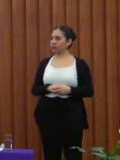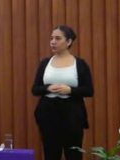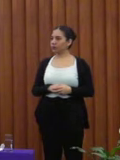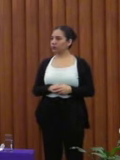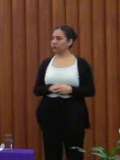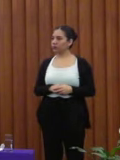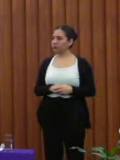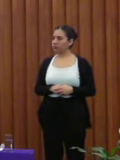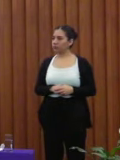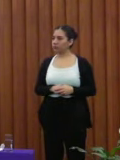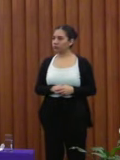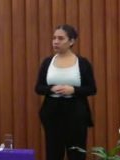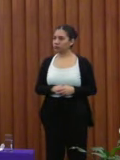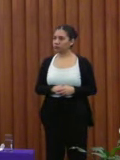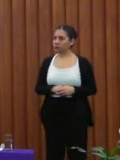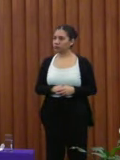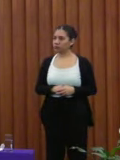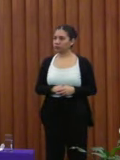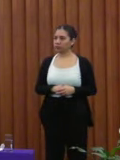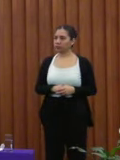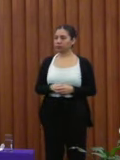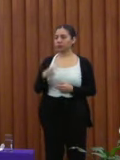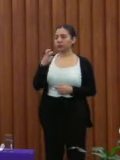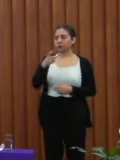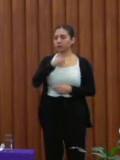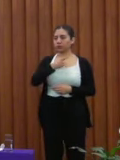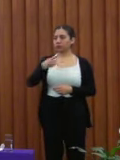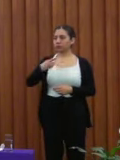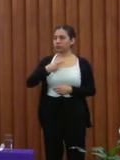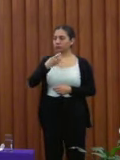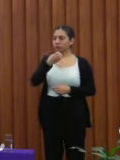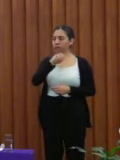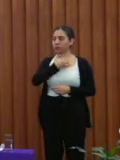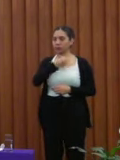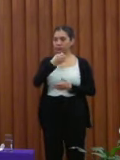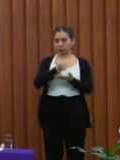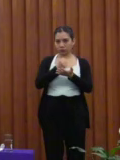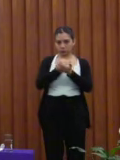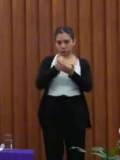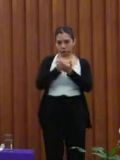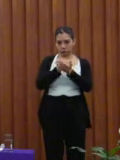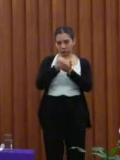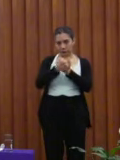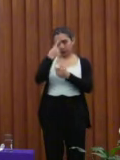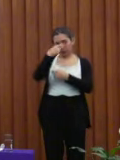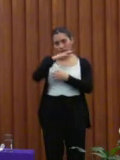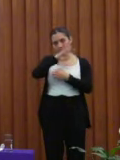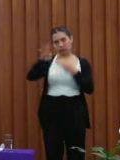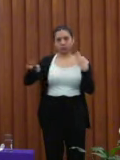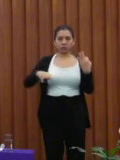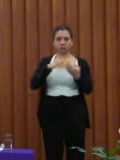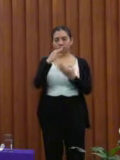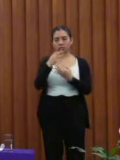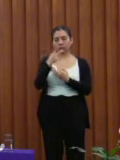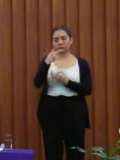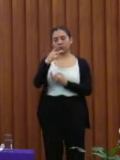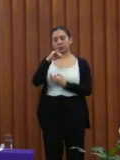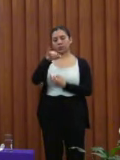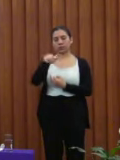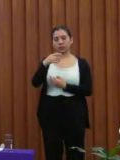en su protocolo de actuación, que además es obligatorio para todas las procuradurías porque lo aprobó la Asamblea General de Procuración de Justicia,